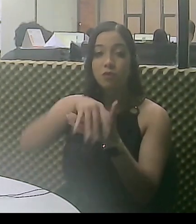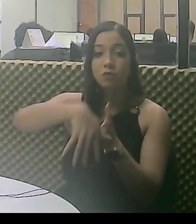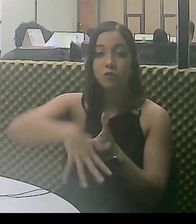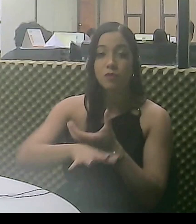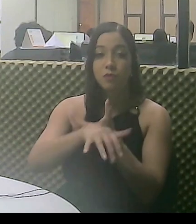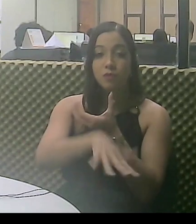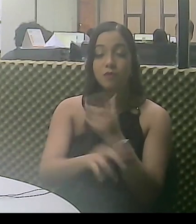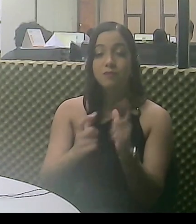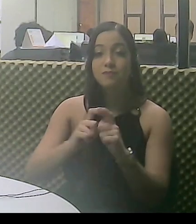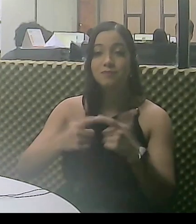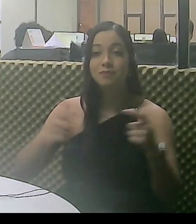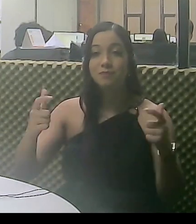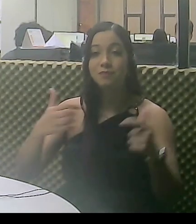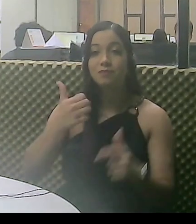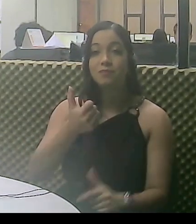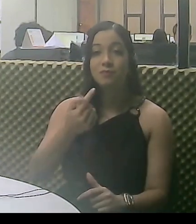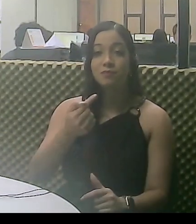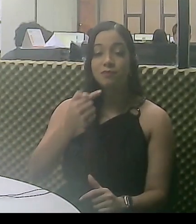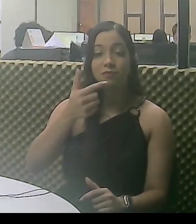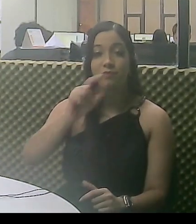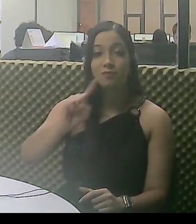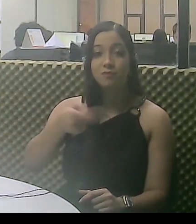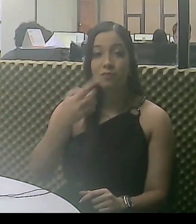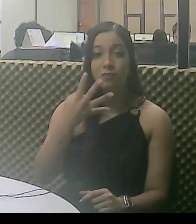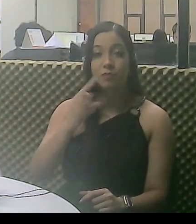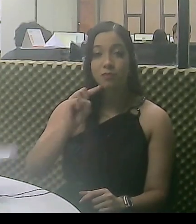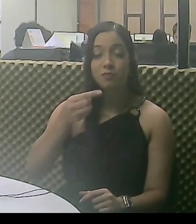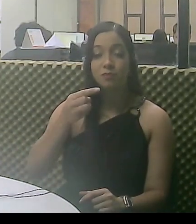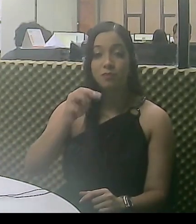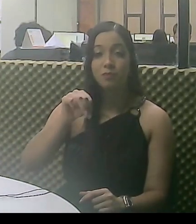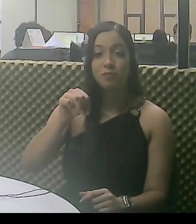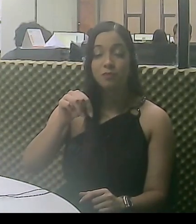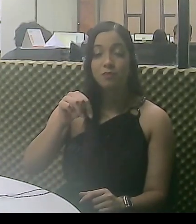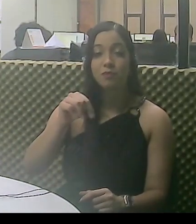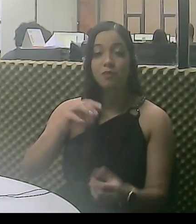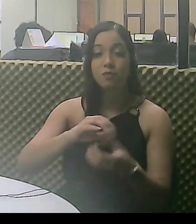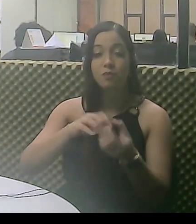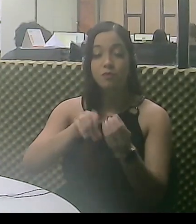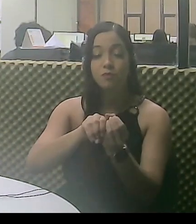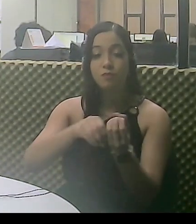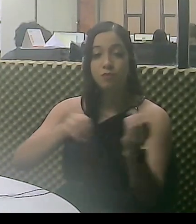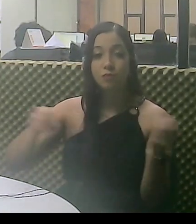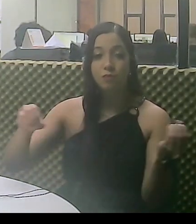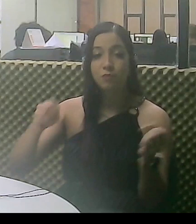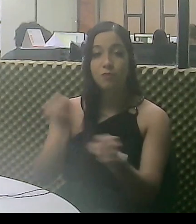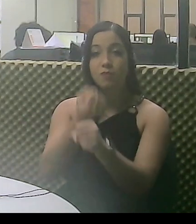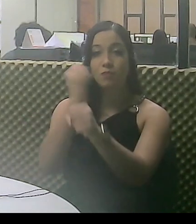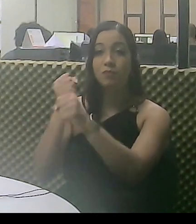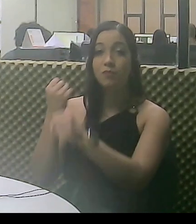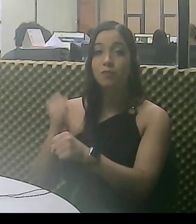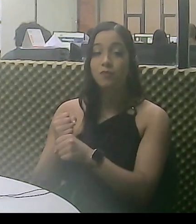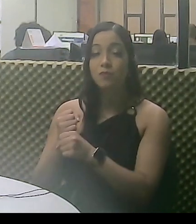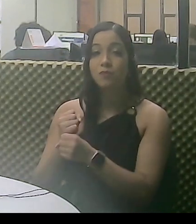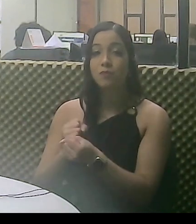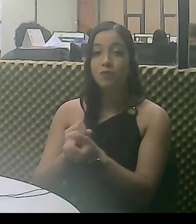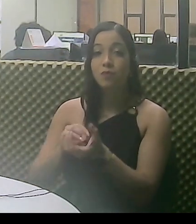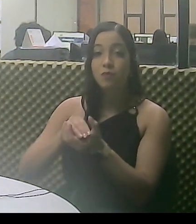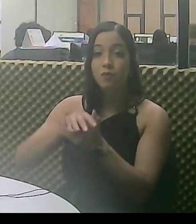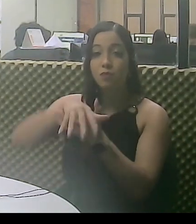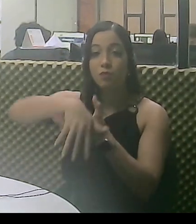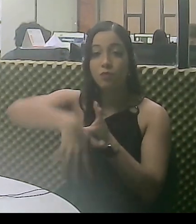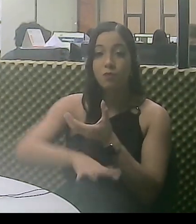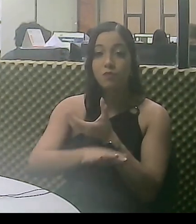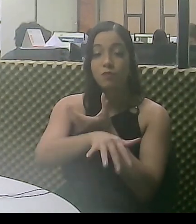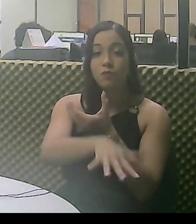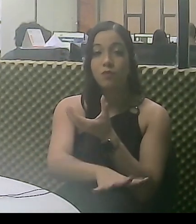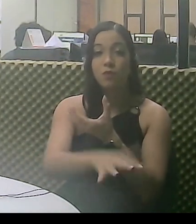haverá uma ampliação de 17,4 mil metros na rede de esgoto, por meio da construção de um coletor tronco instalado